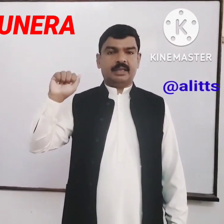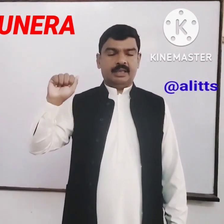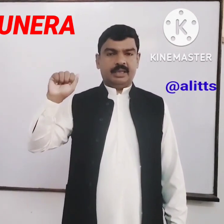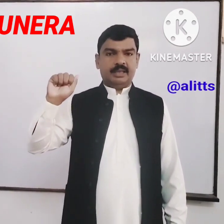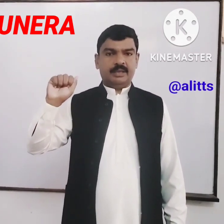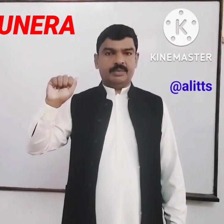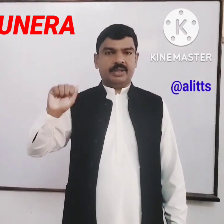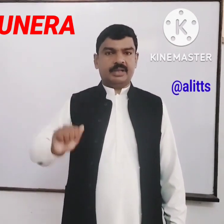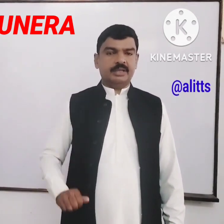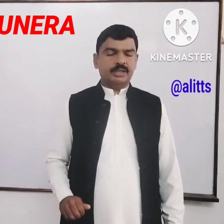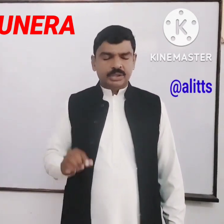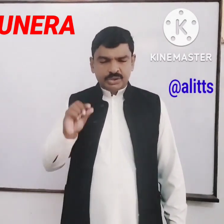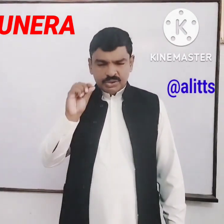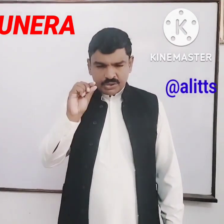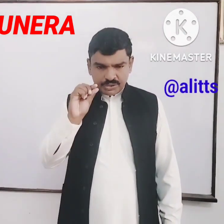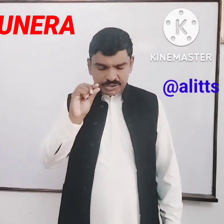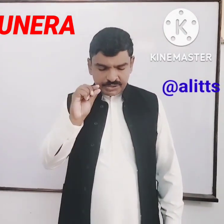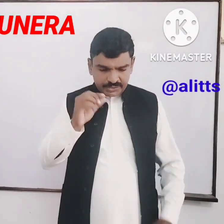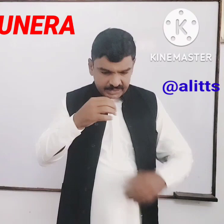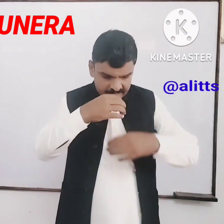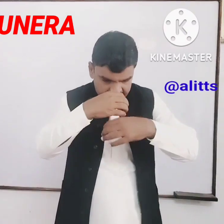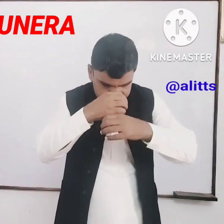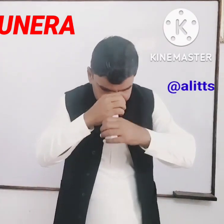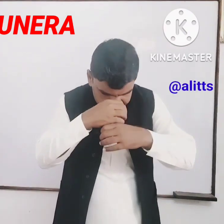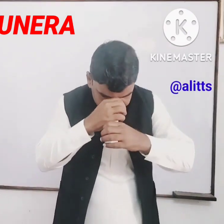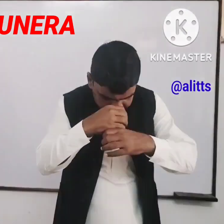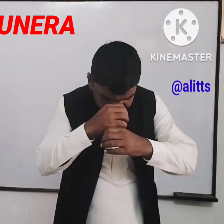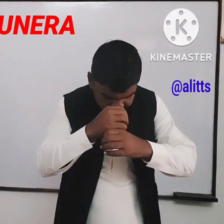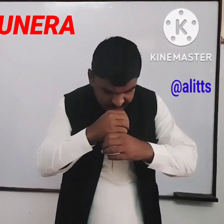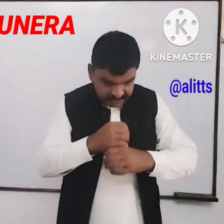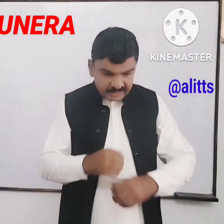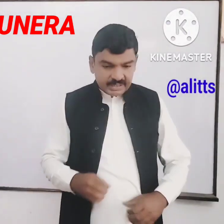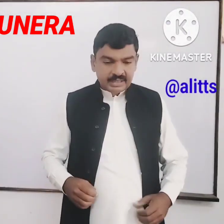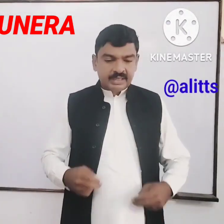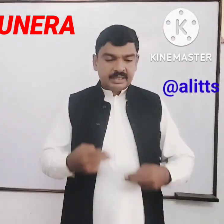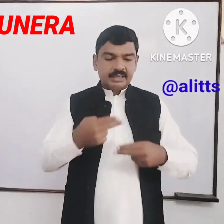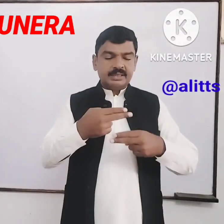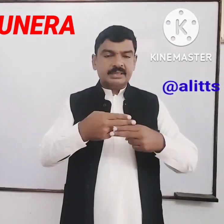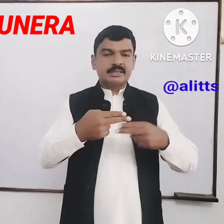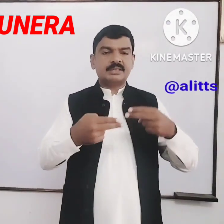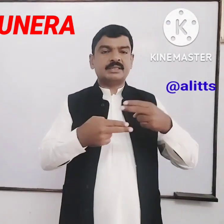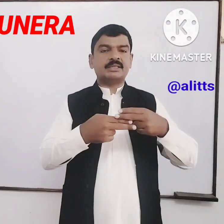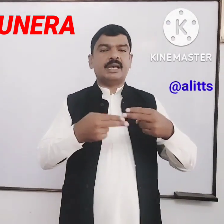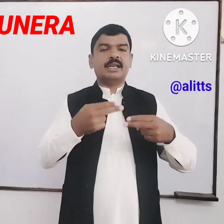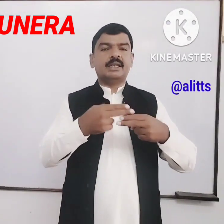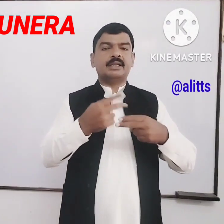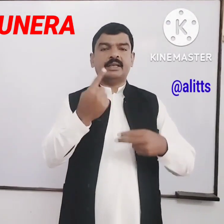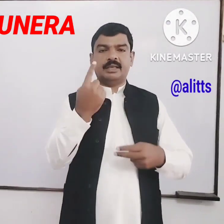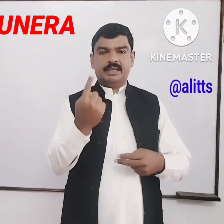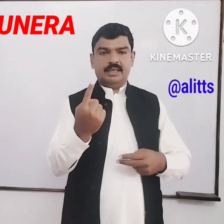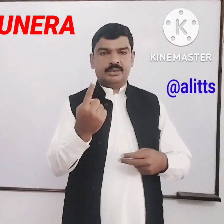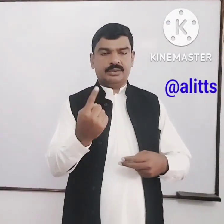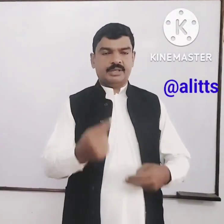MUNERA मुनेरा। छोटे छोटे खुर्दगी में नजर आते हैं, सेल एक होता